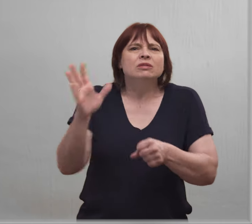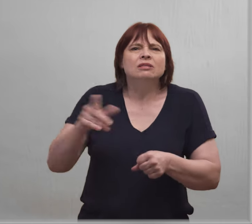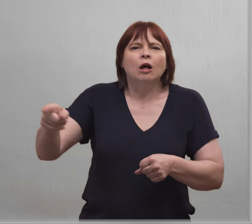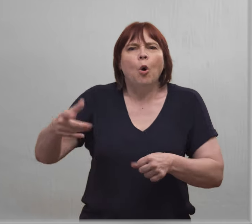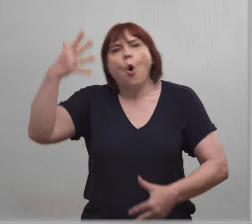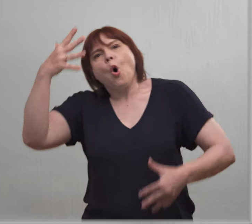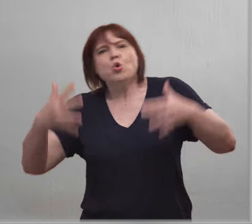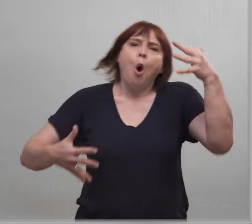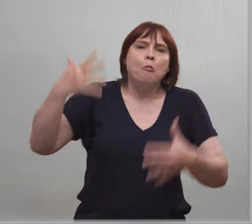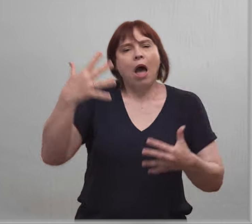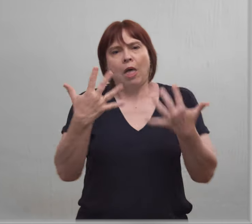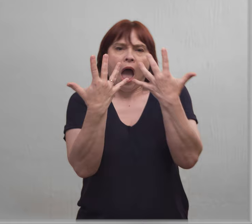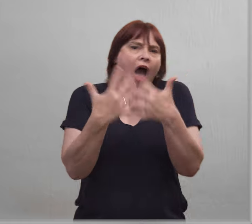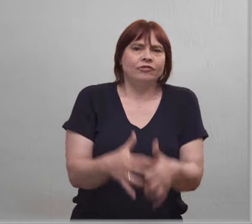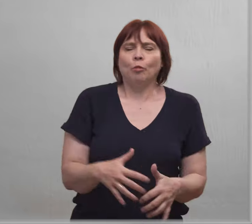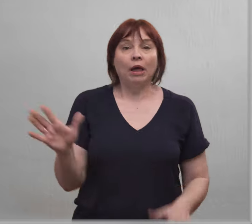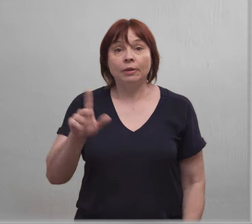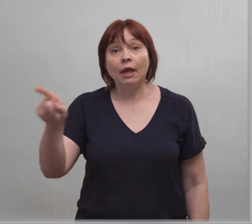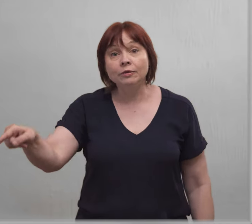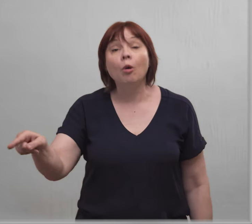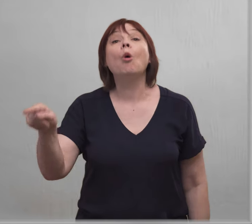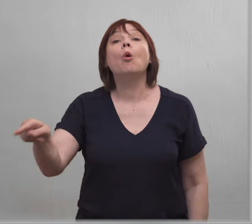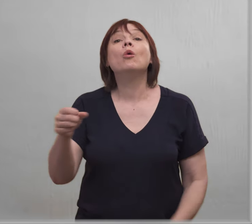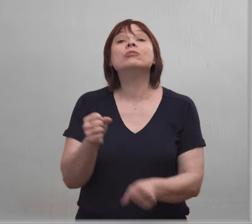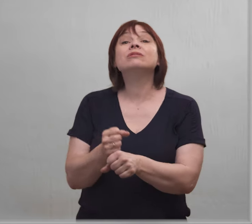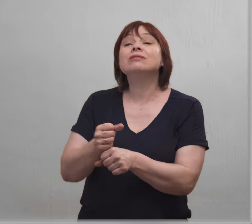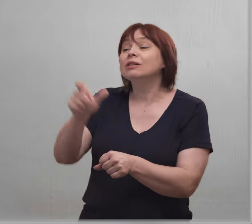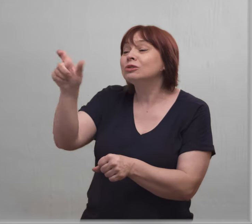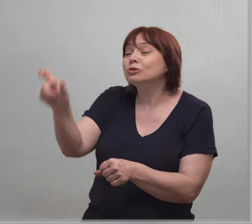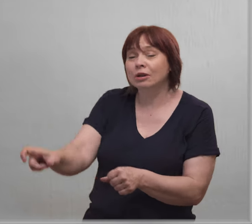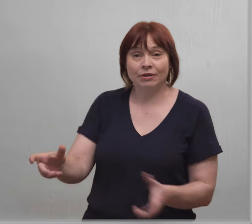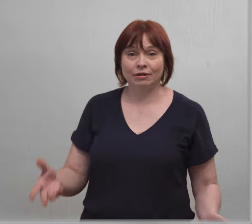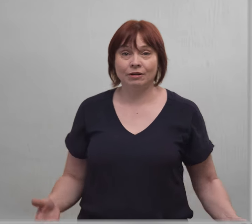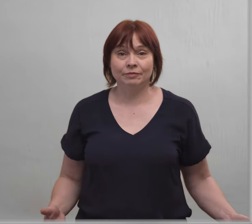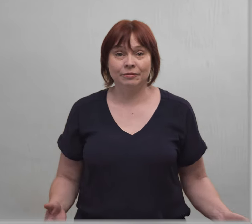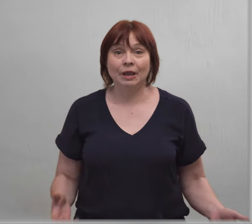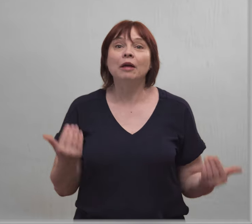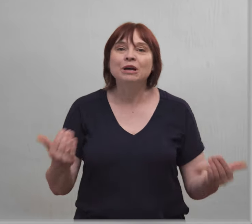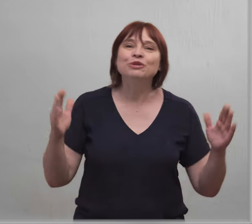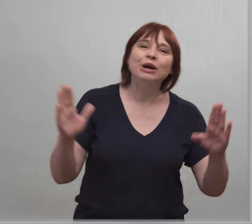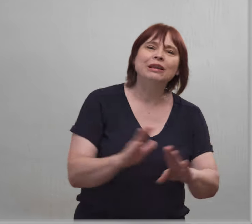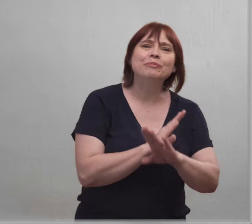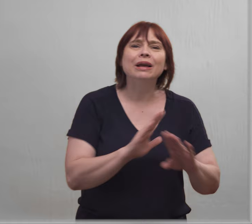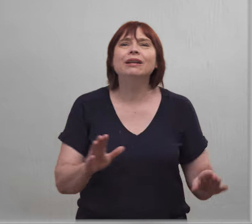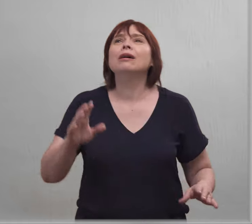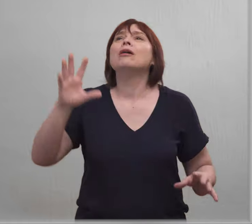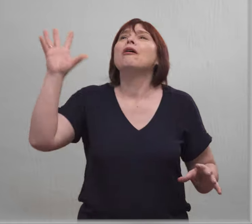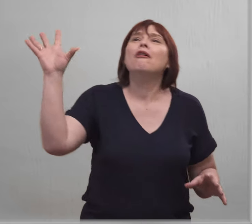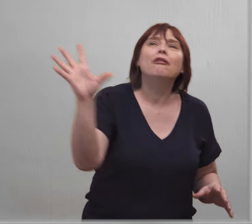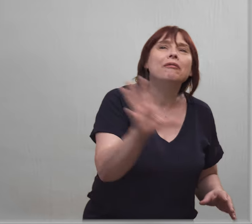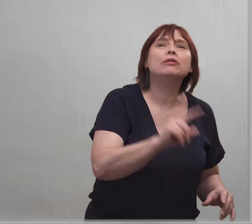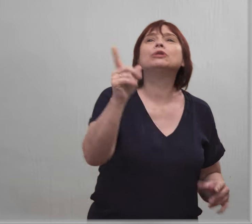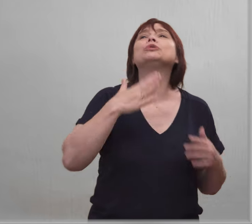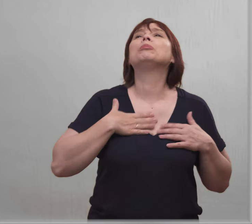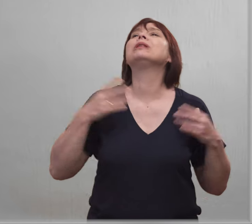просто сотворил создание. Мы сегодня пели потрясающую песню «Все, что мне надо». Но не только Бог нам